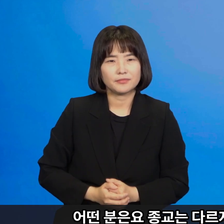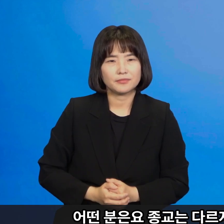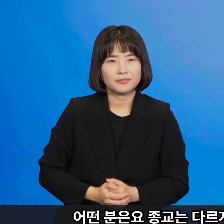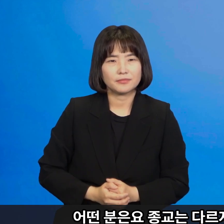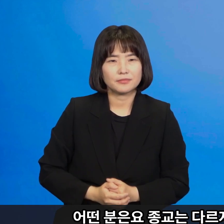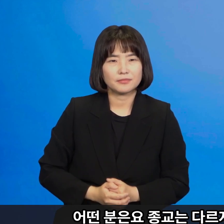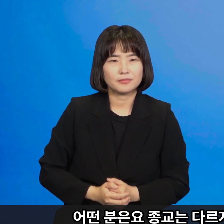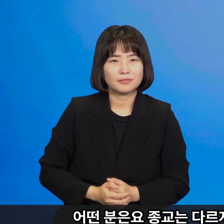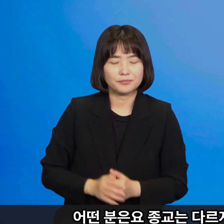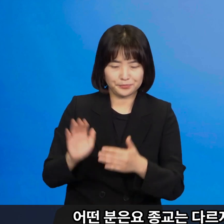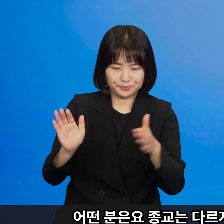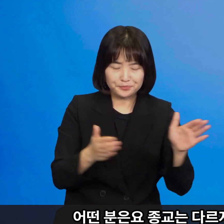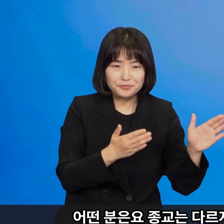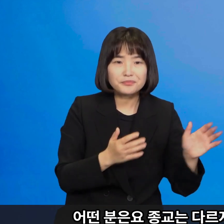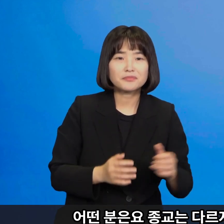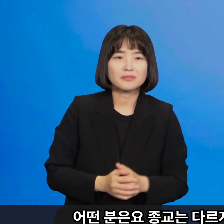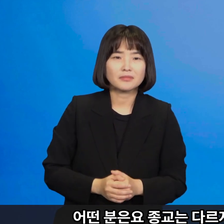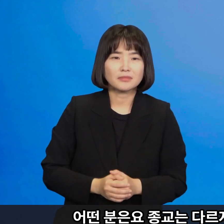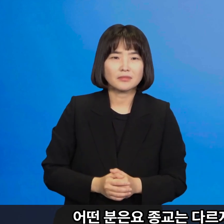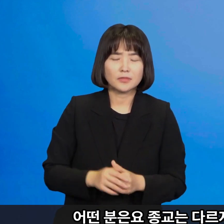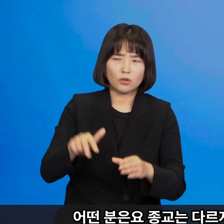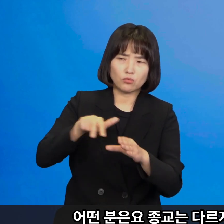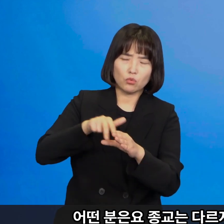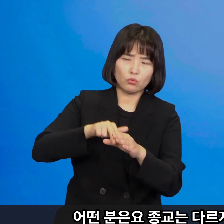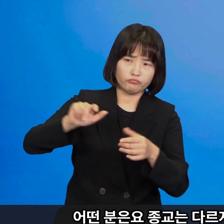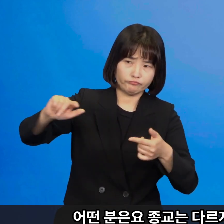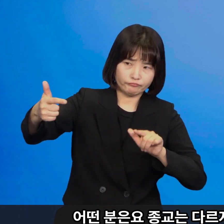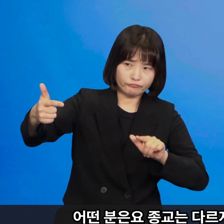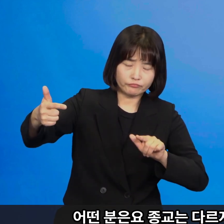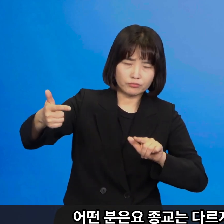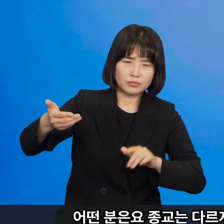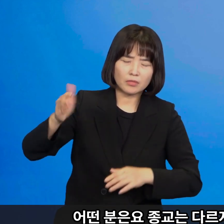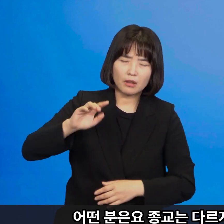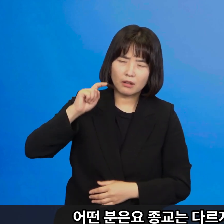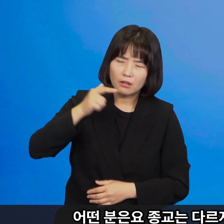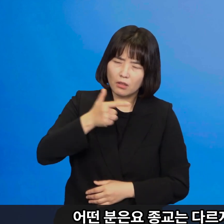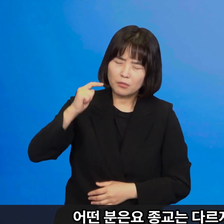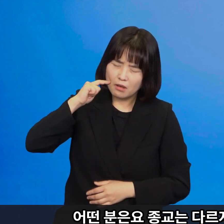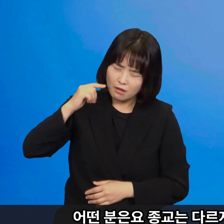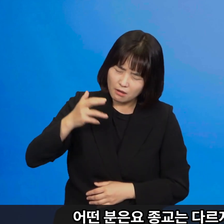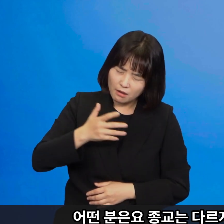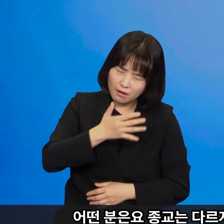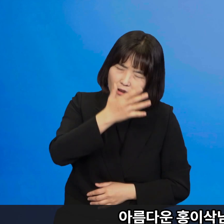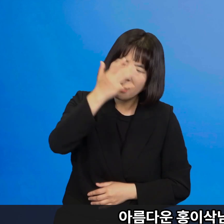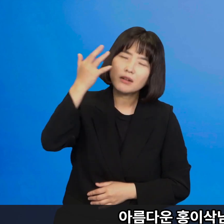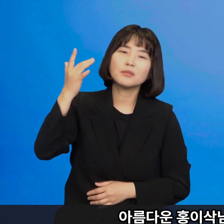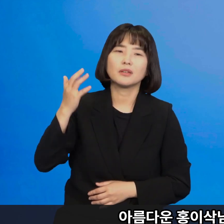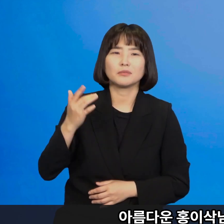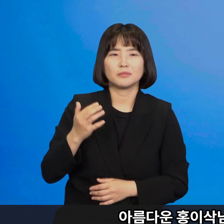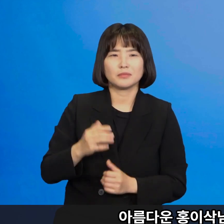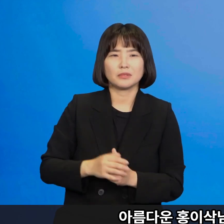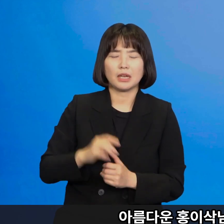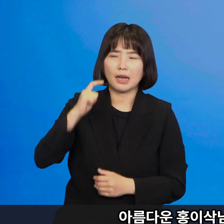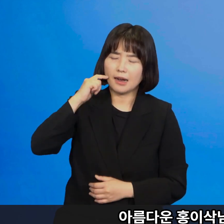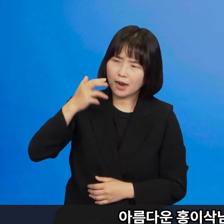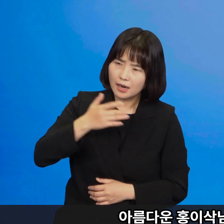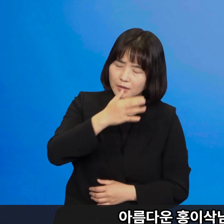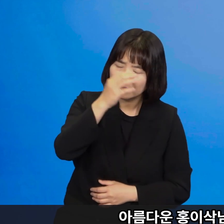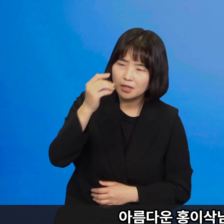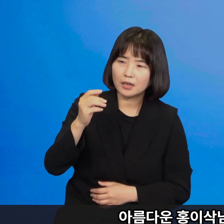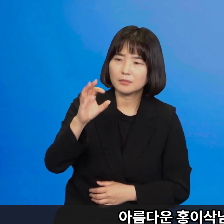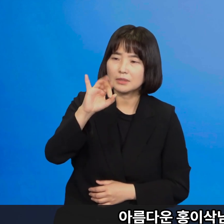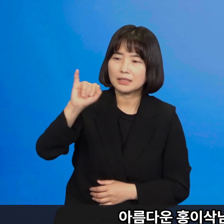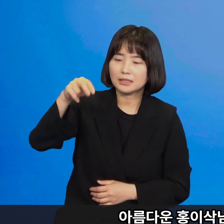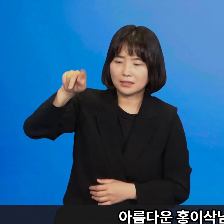어떤 분은요, 종교는 다르지만 너무 아름답게 들리네요. 아름다운 홍이삭